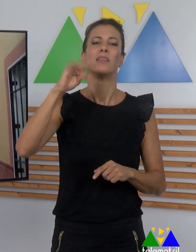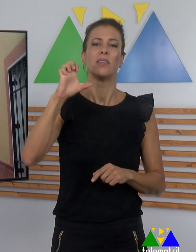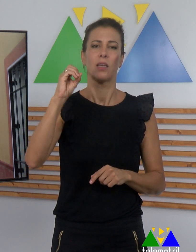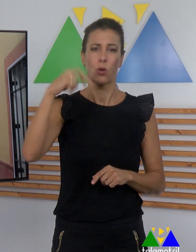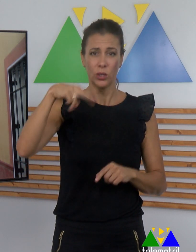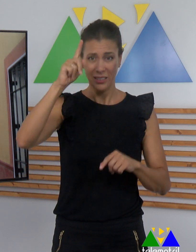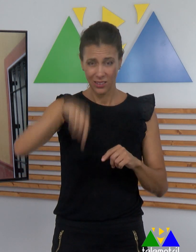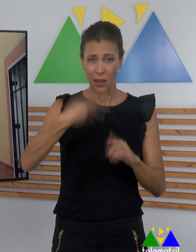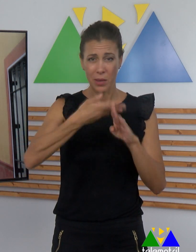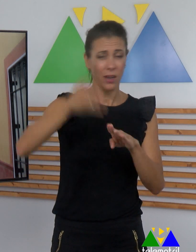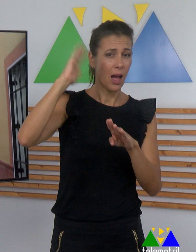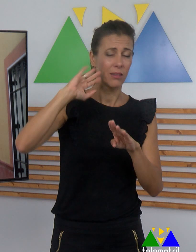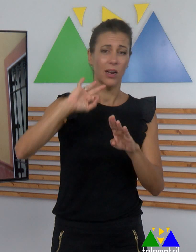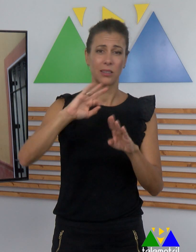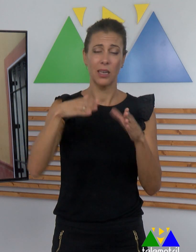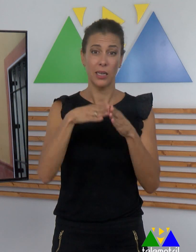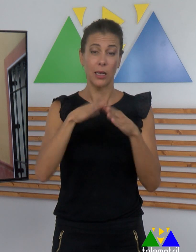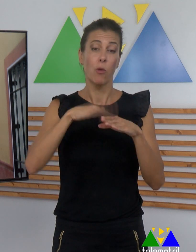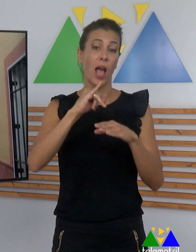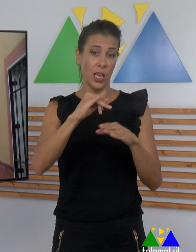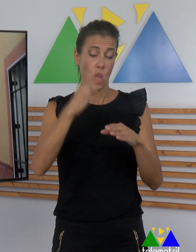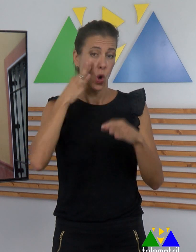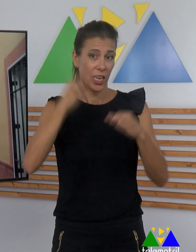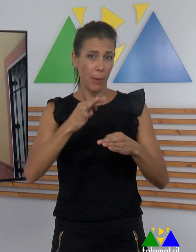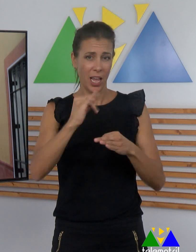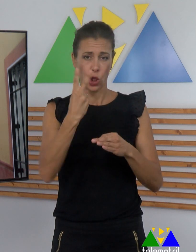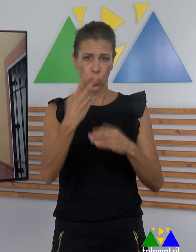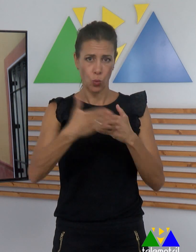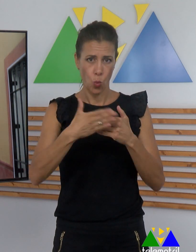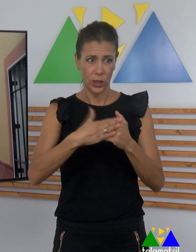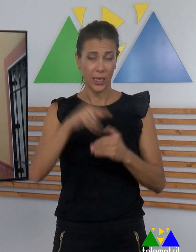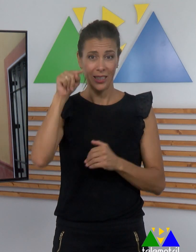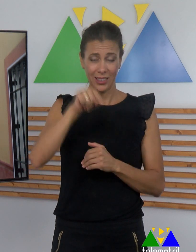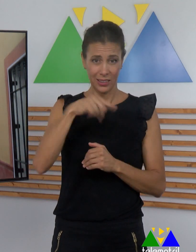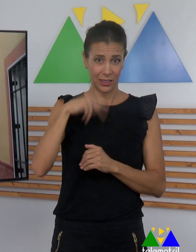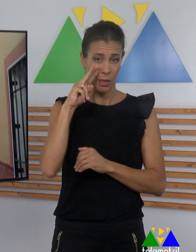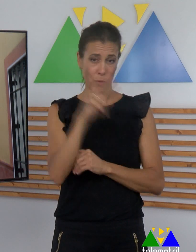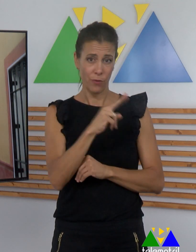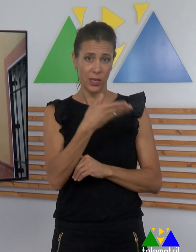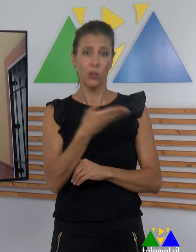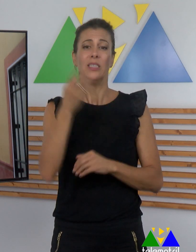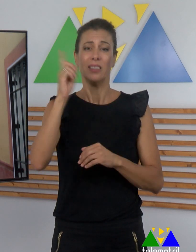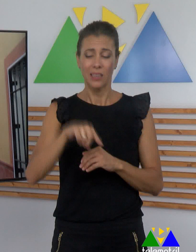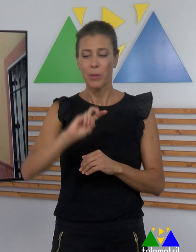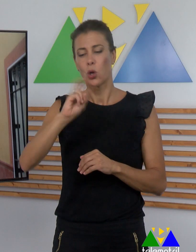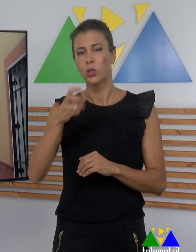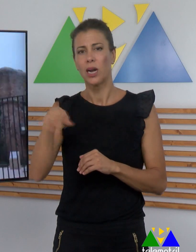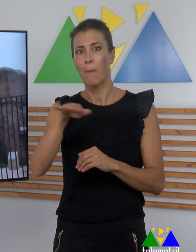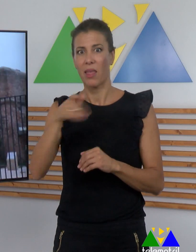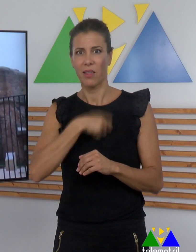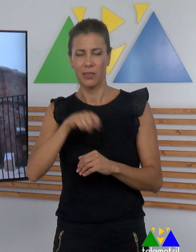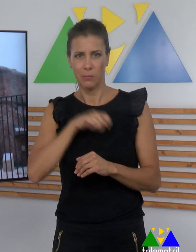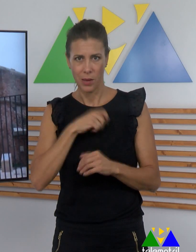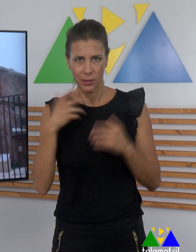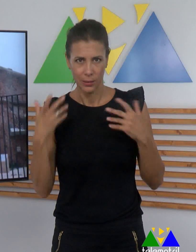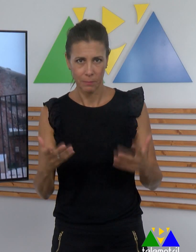iglesia. Originariamente la iglesia tenía dos puertas, esta que estamos viendo aquí y la parte de la Plaza de España. Esta no existía, esta